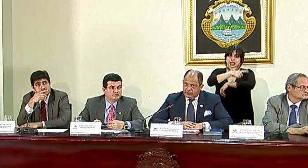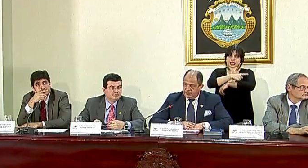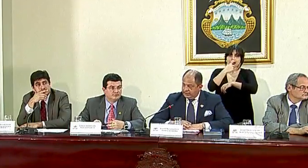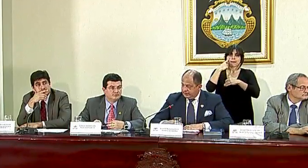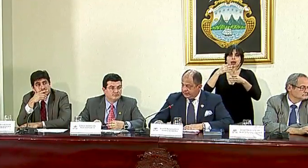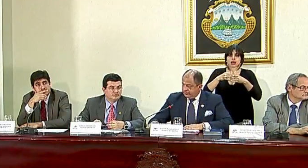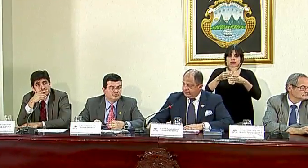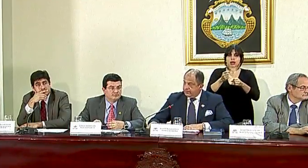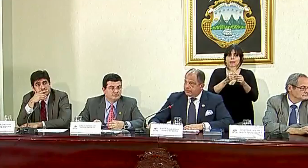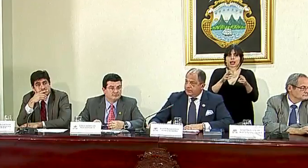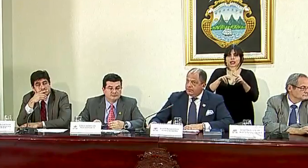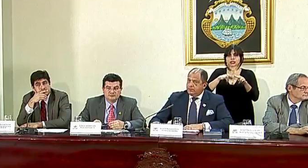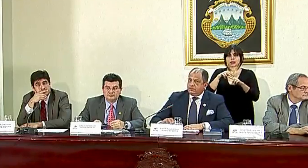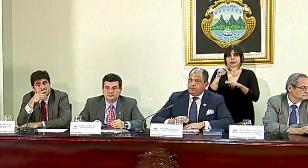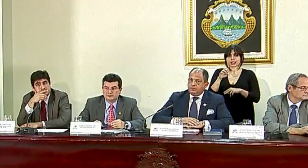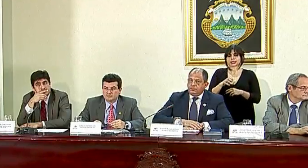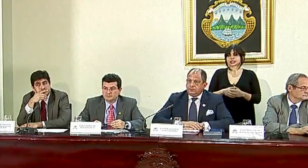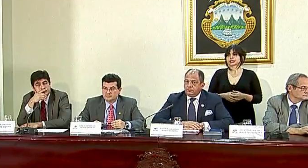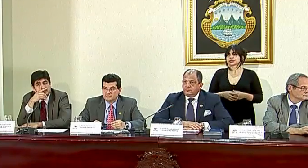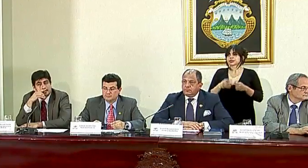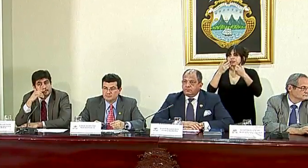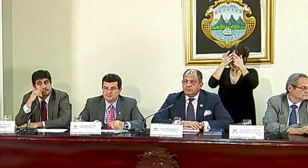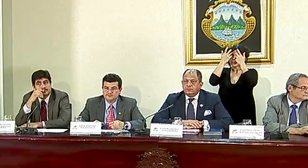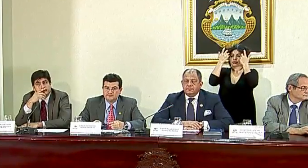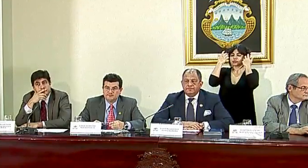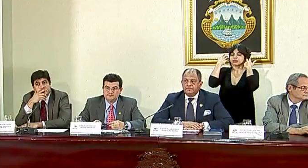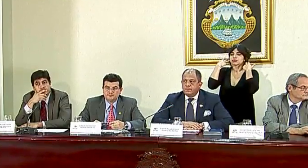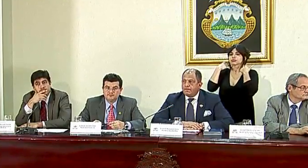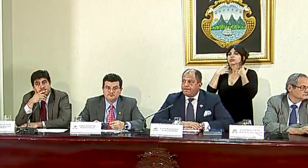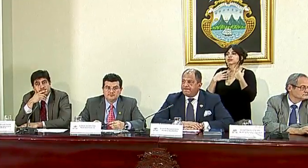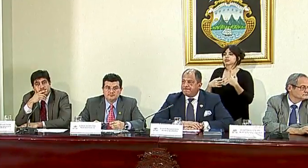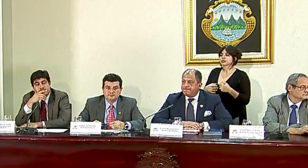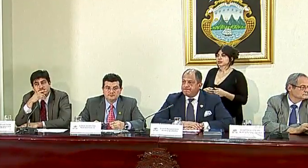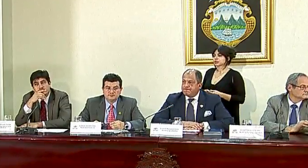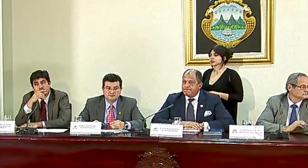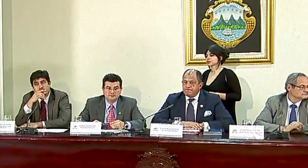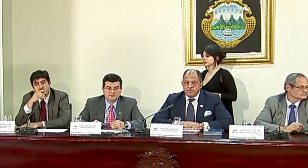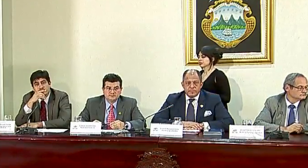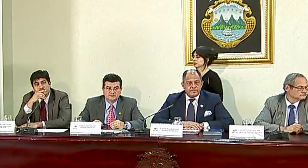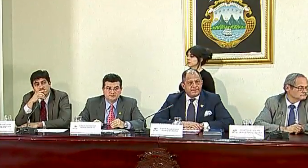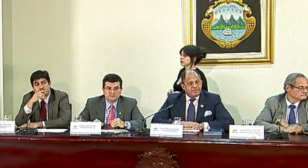Plan Nacional de Emergencias. Continuamos con las consultas. R.O. y Carlos Mora.